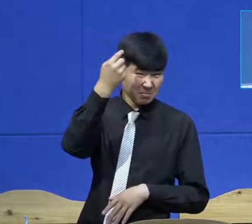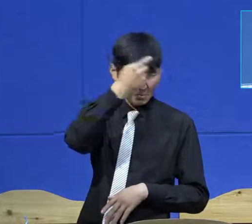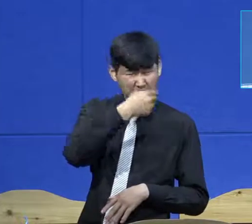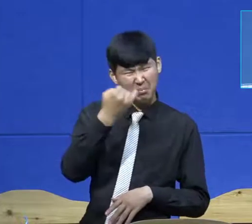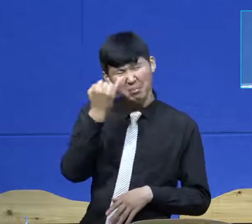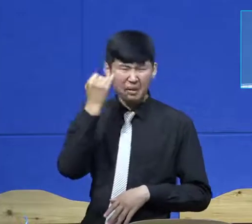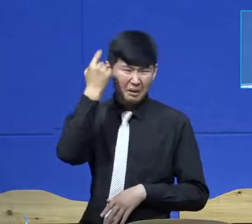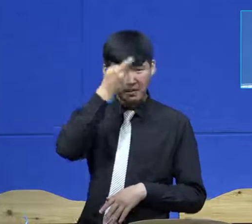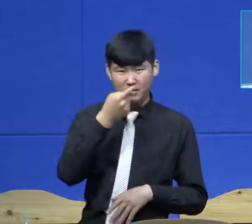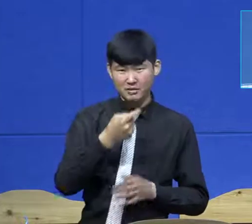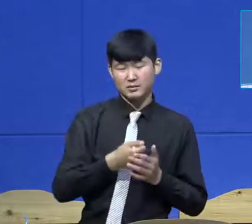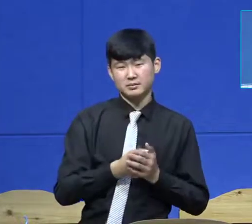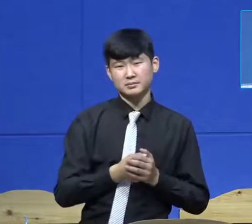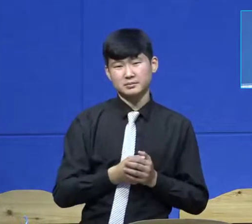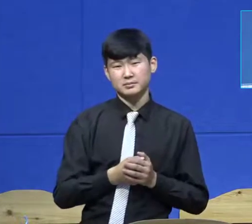гэл.